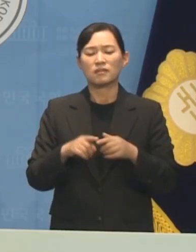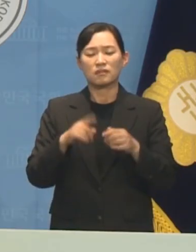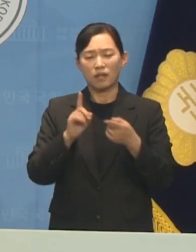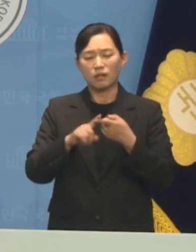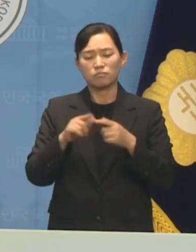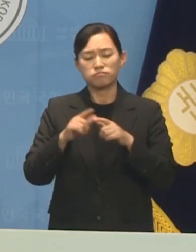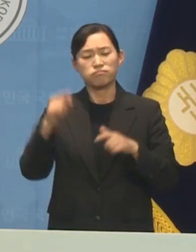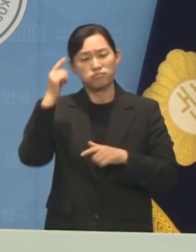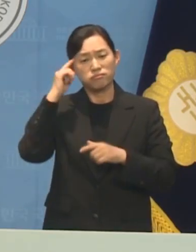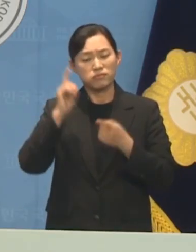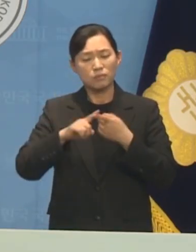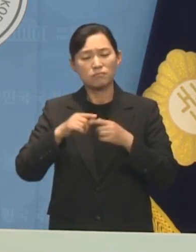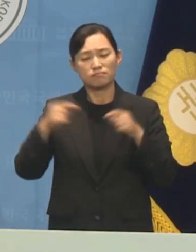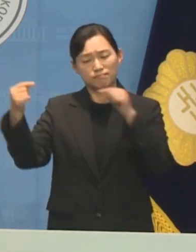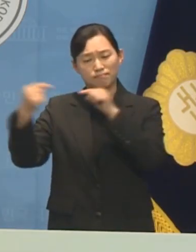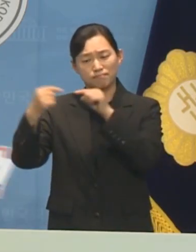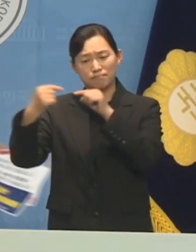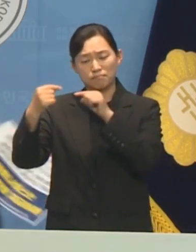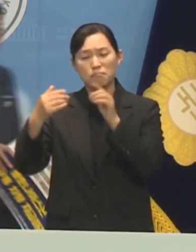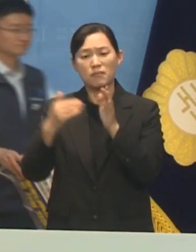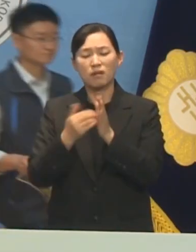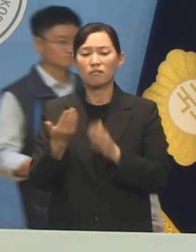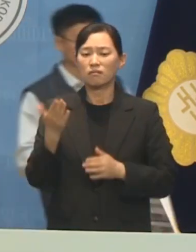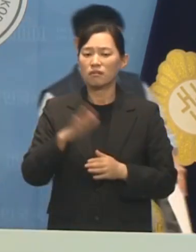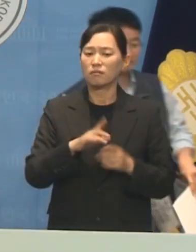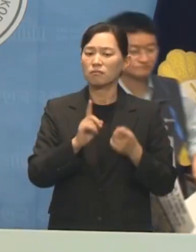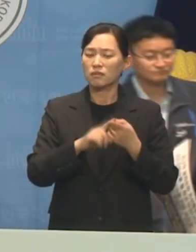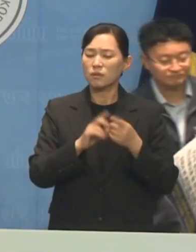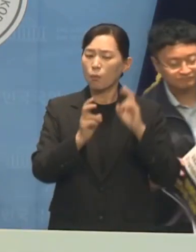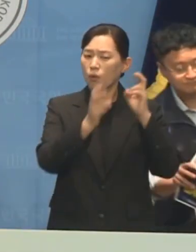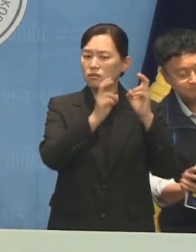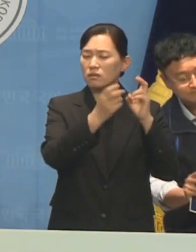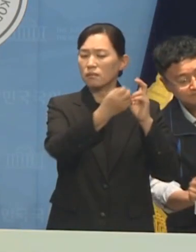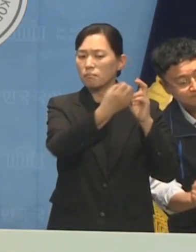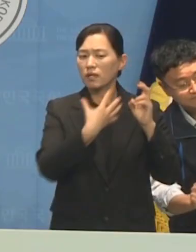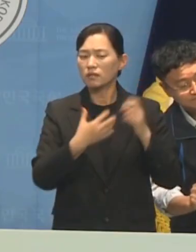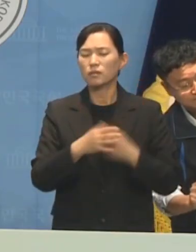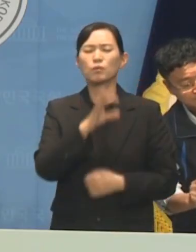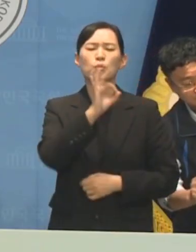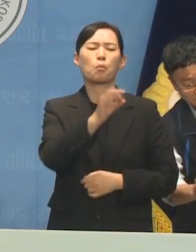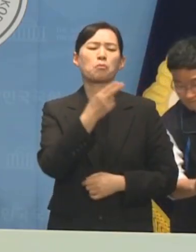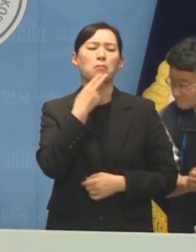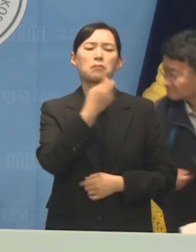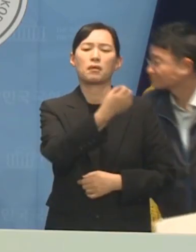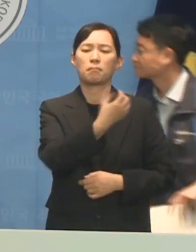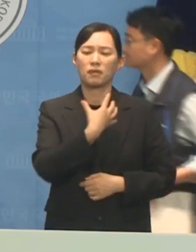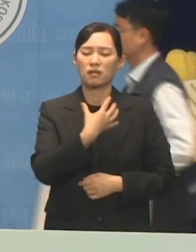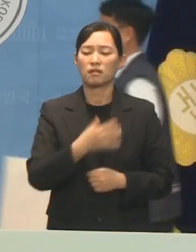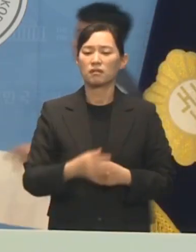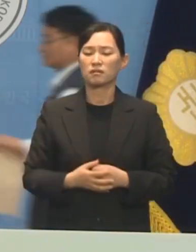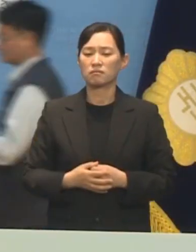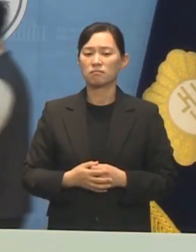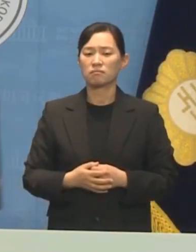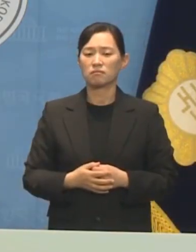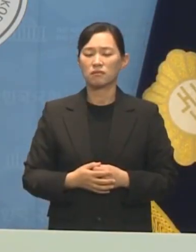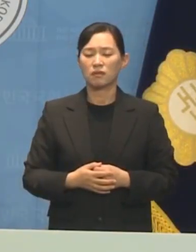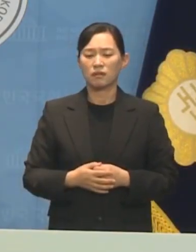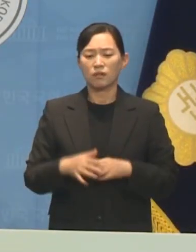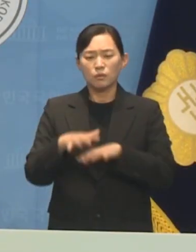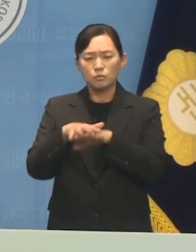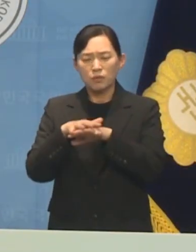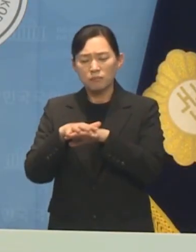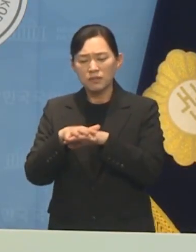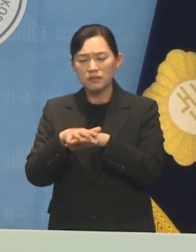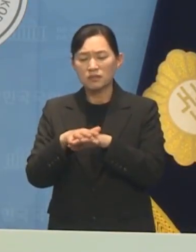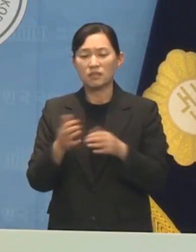가지고 교섭을 임했습니다. 하지만 이에 대한 회사의 답은 돈이 없다였습니다. 우리 조합원들이